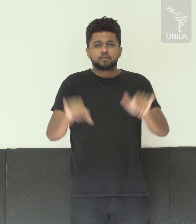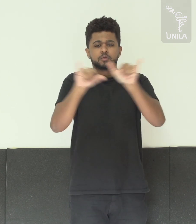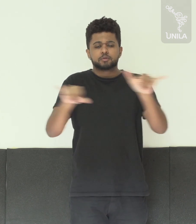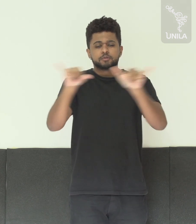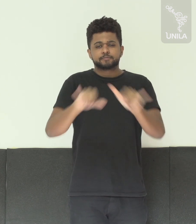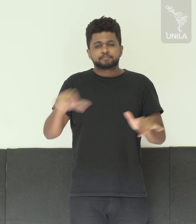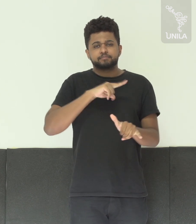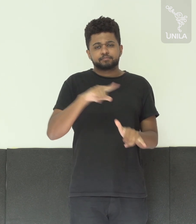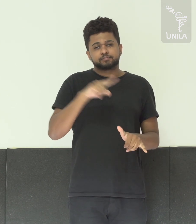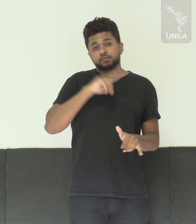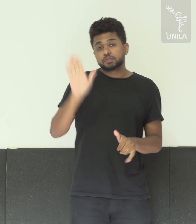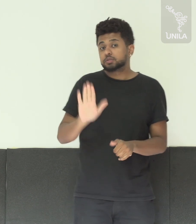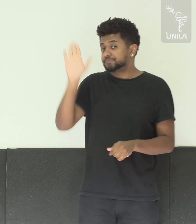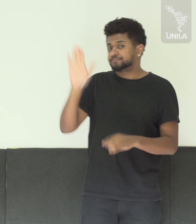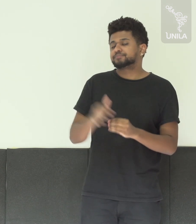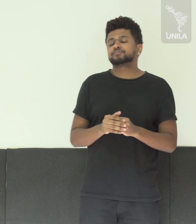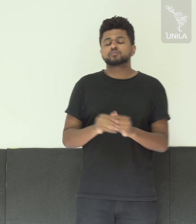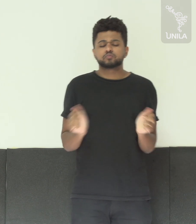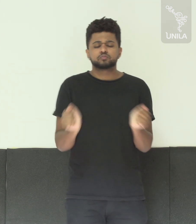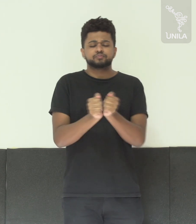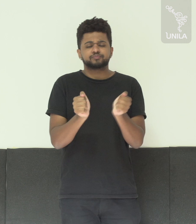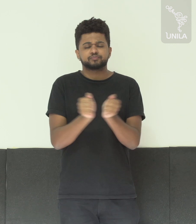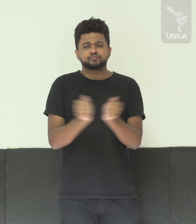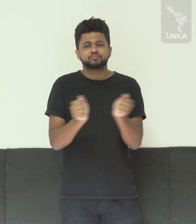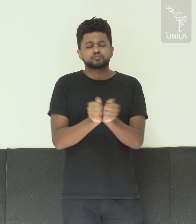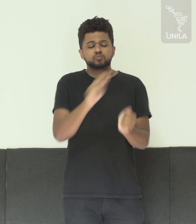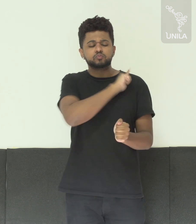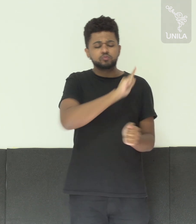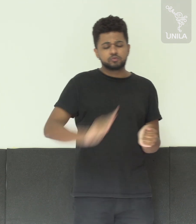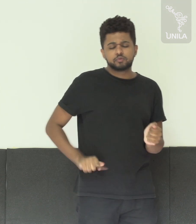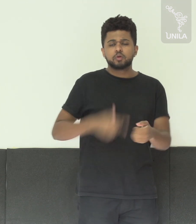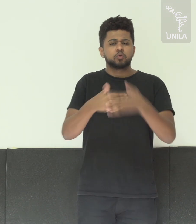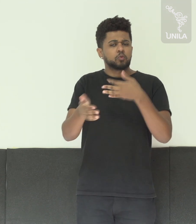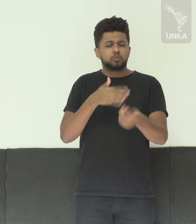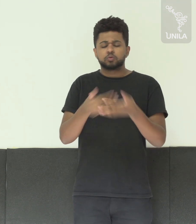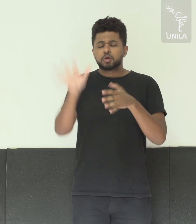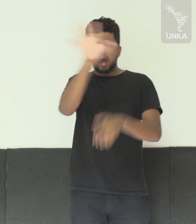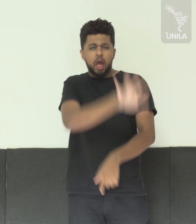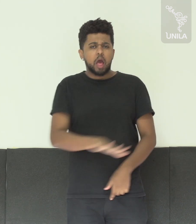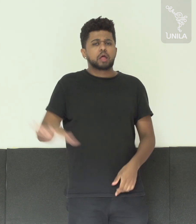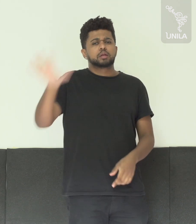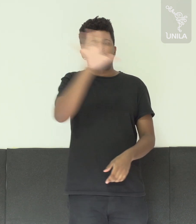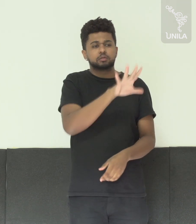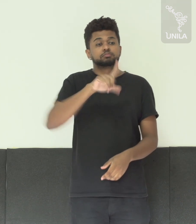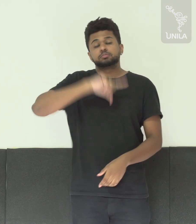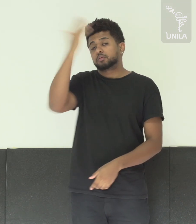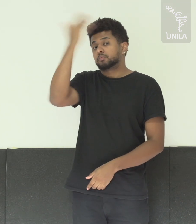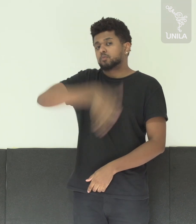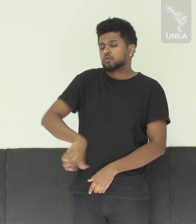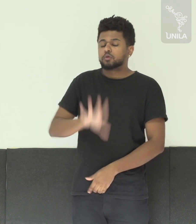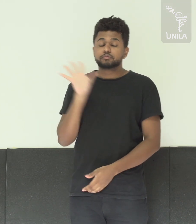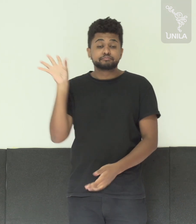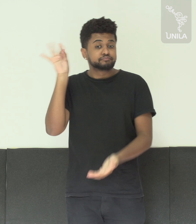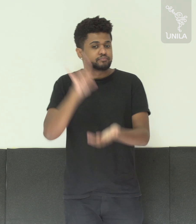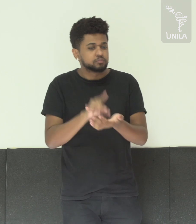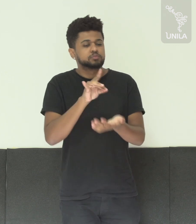informações prestadas pelos candidatos junto a órgãos governamentais de qualquer esfera, a fim de comprovar a